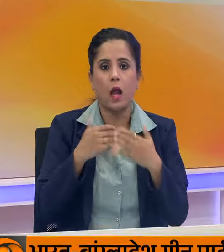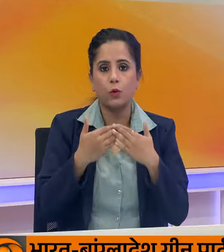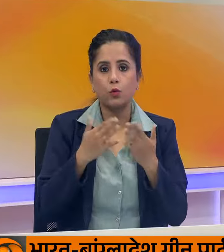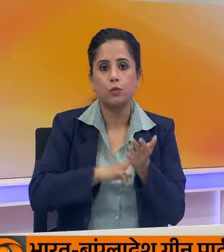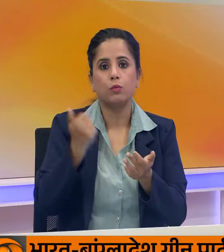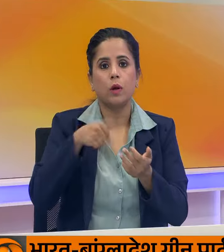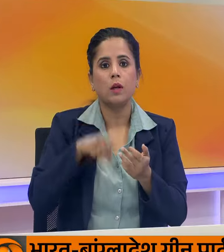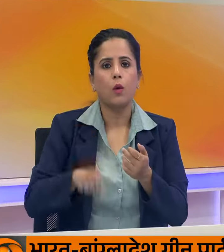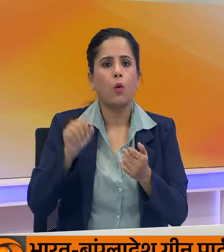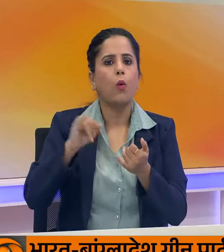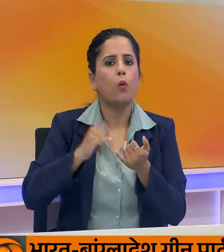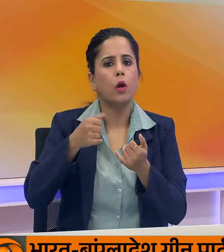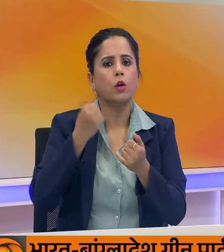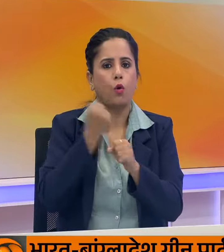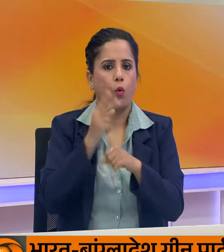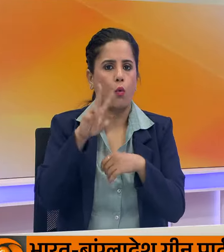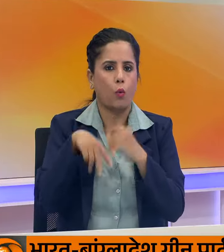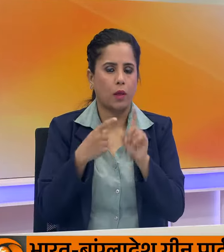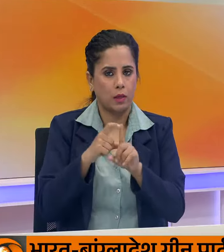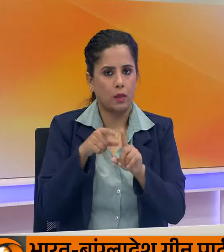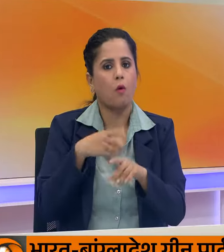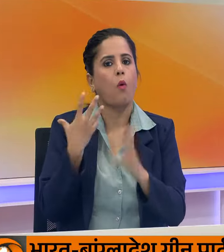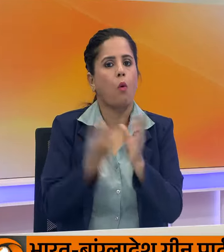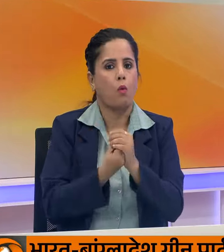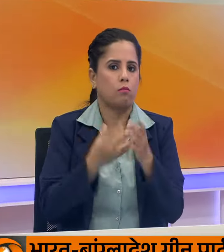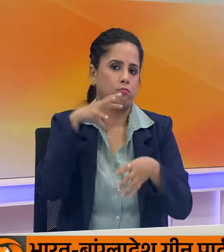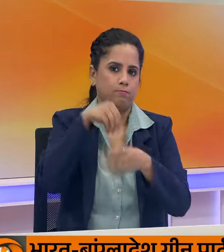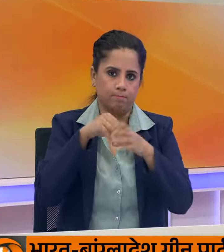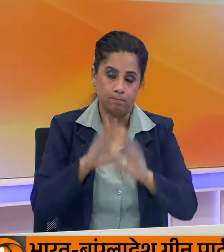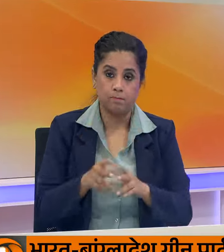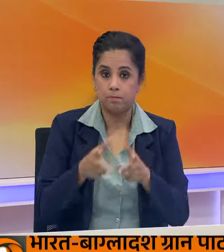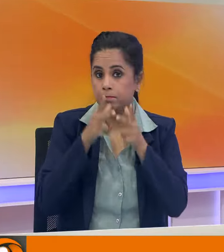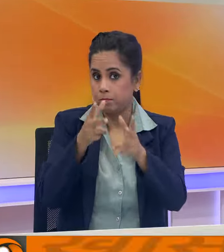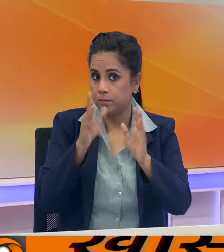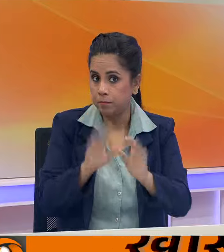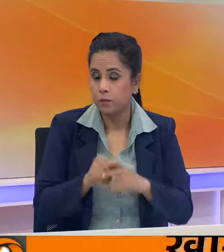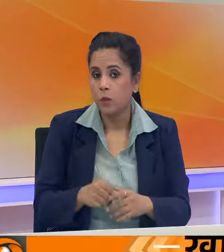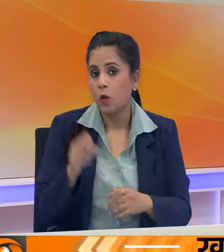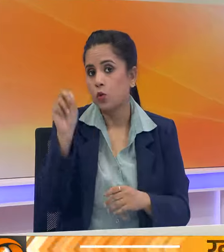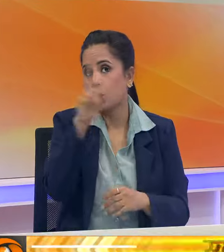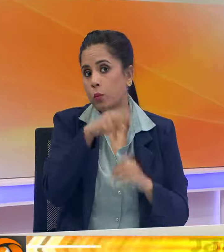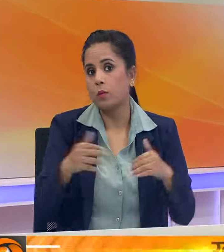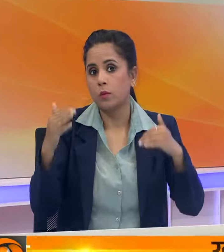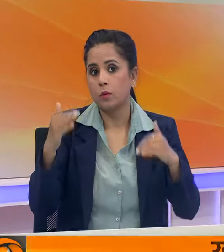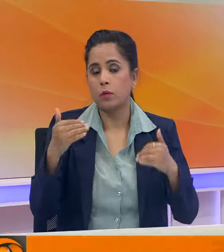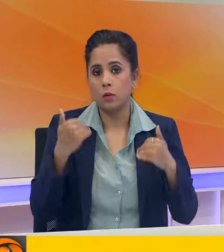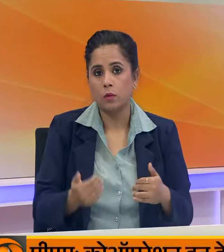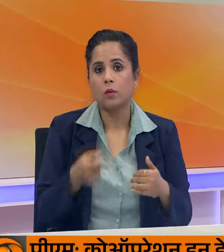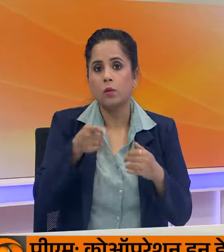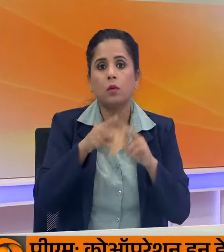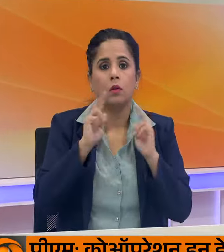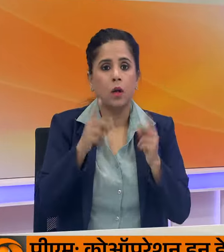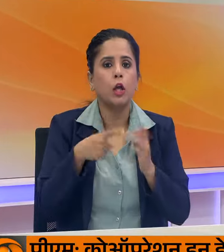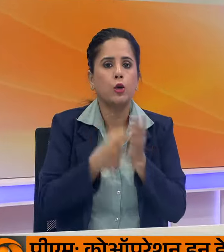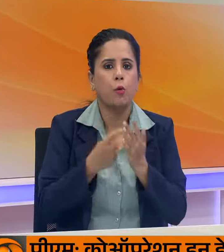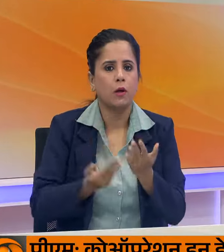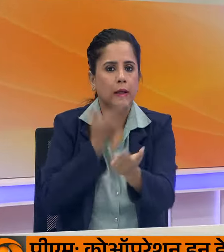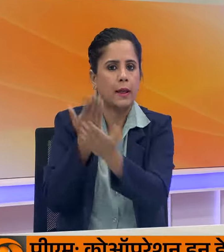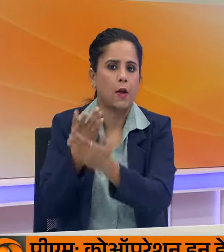संयुक्त सचिव गोविंद जयसवाल शामिल हैं आपको बता दें कि दो महीने में इस समिति को अपनी रिपोर्ट देनी